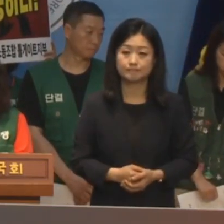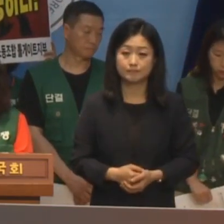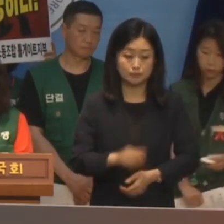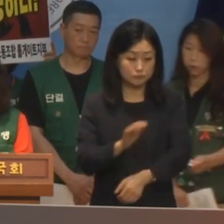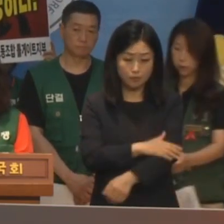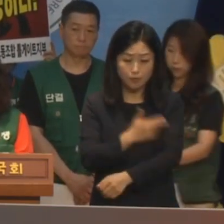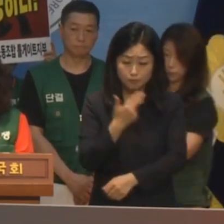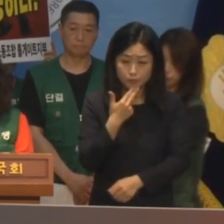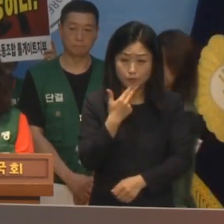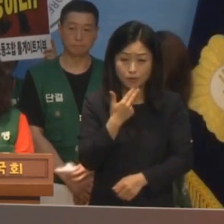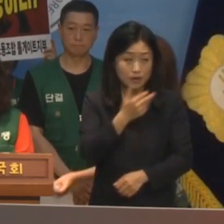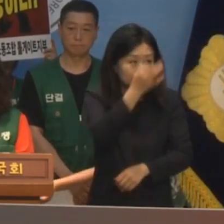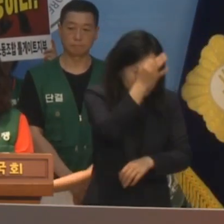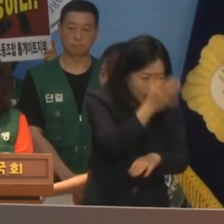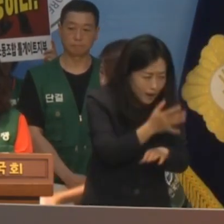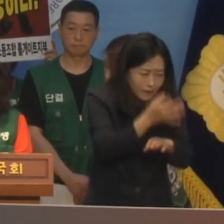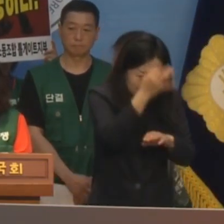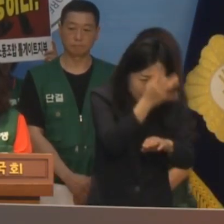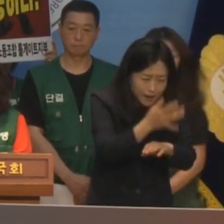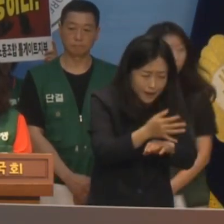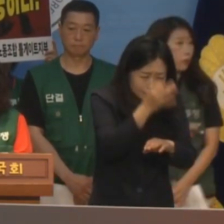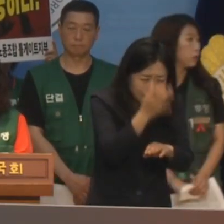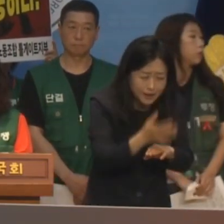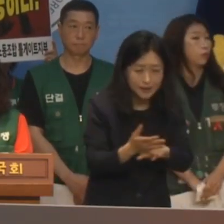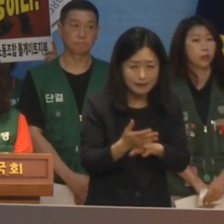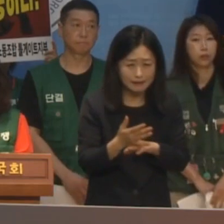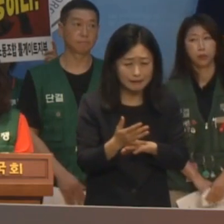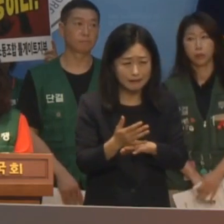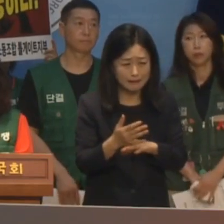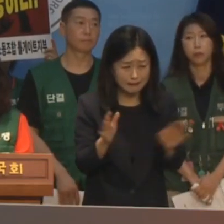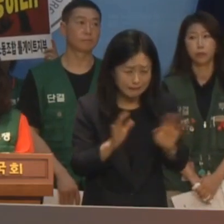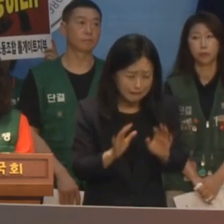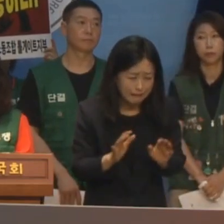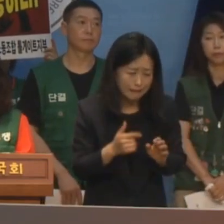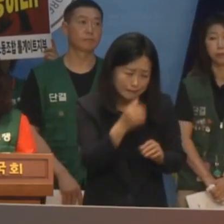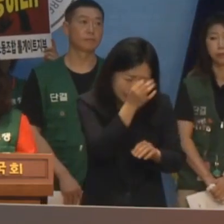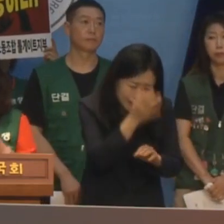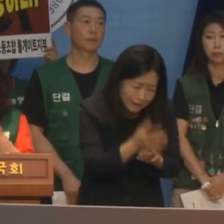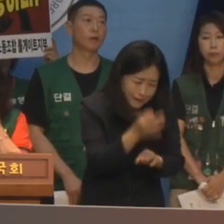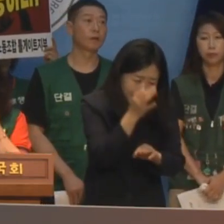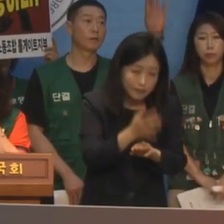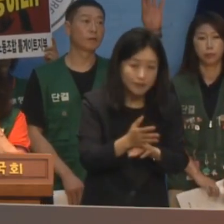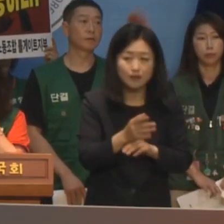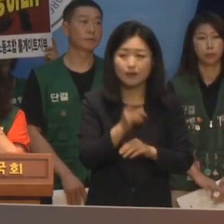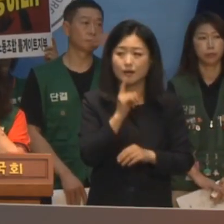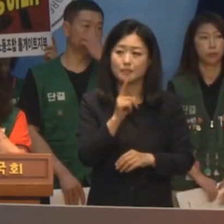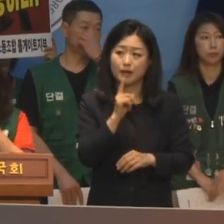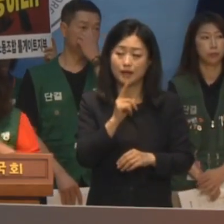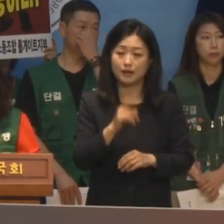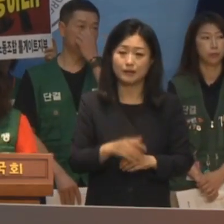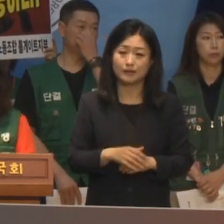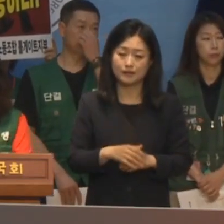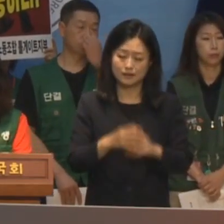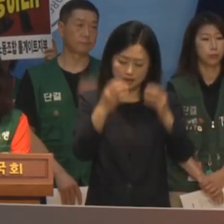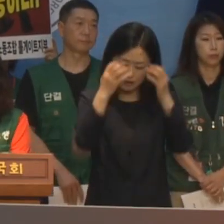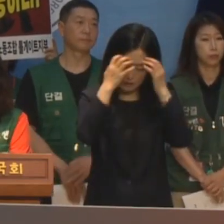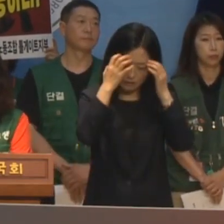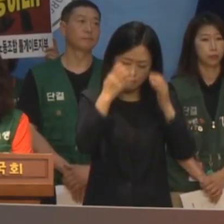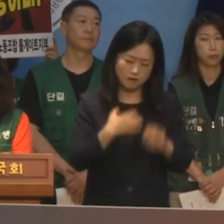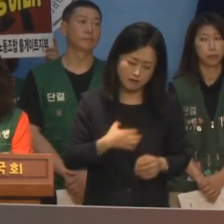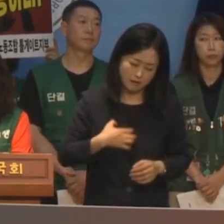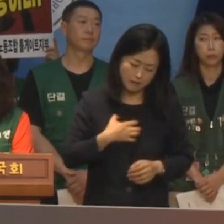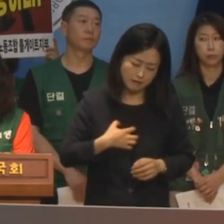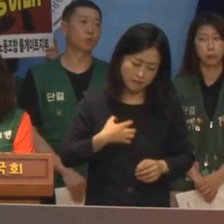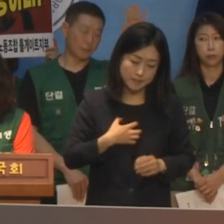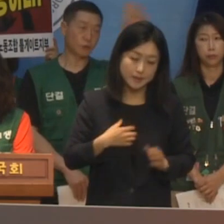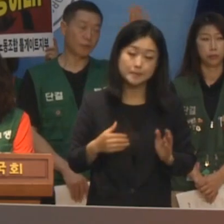잘못이 없어도 죄송합니다. 다시는 그러지 않겠습니다. 라는 말이 나올 때까지 시달려야 했습니다.